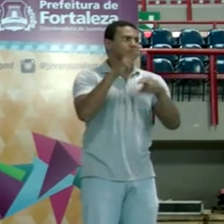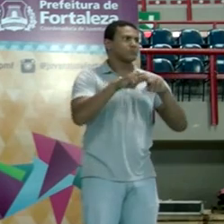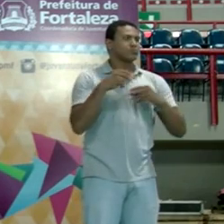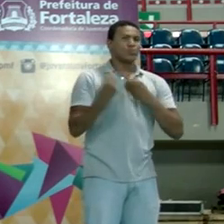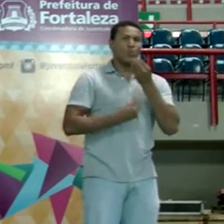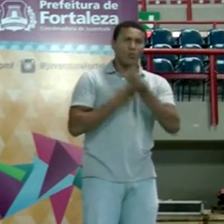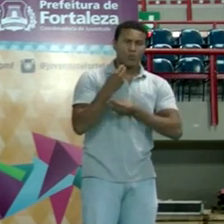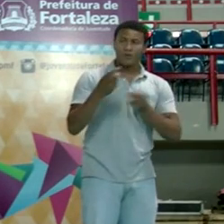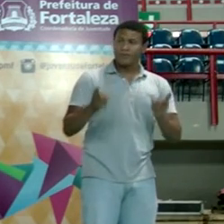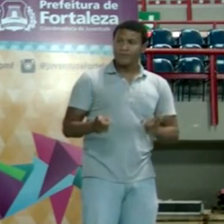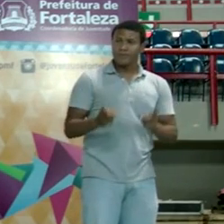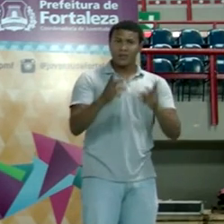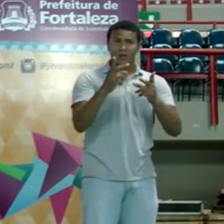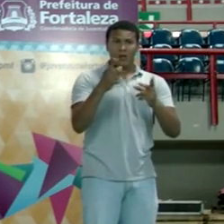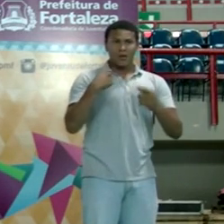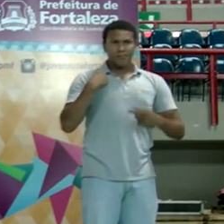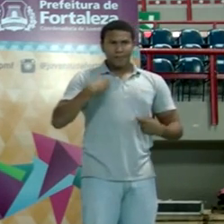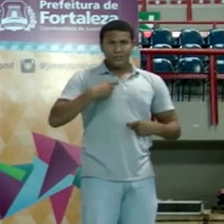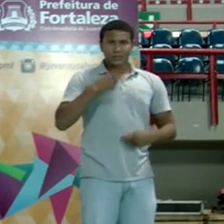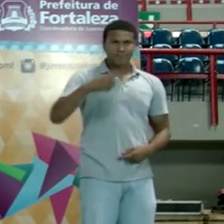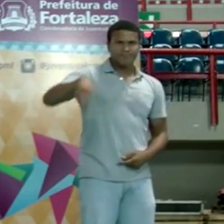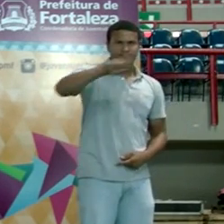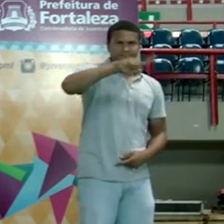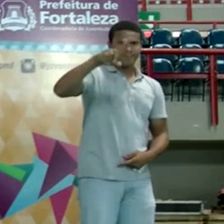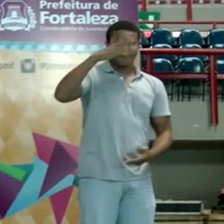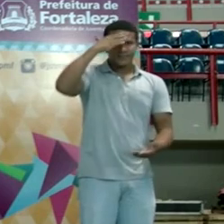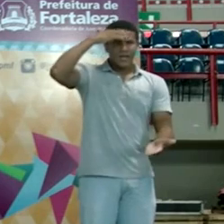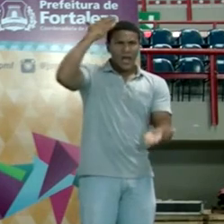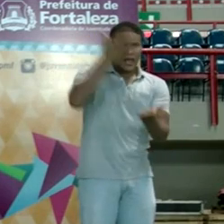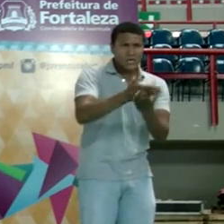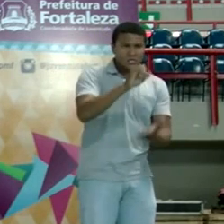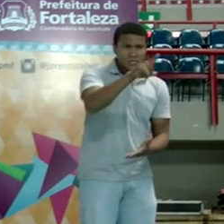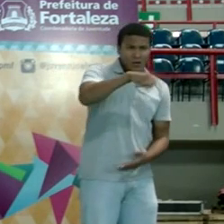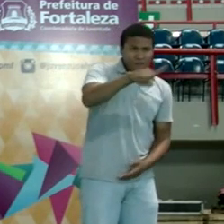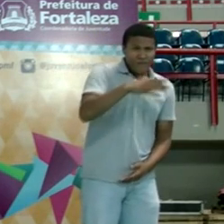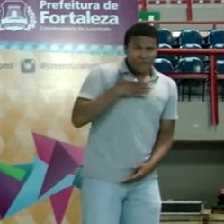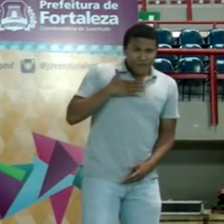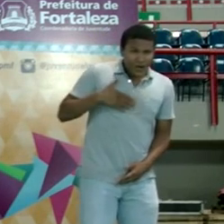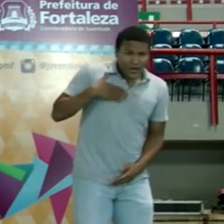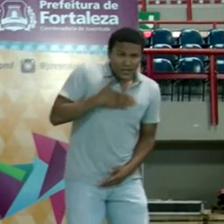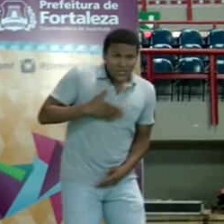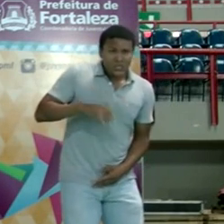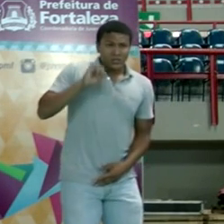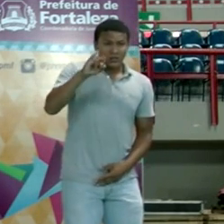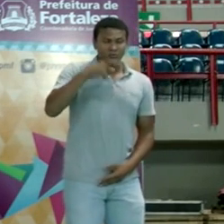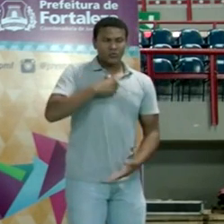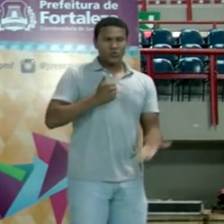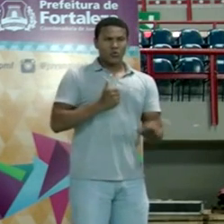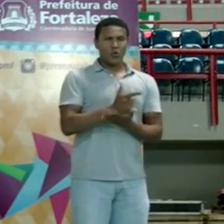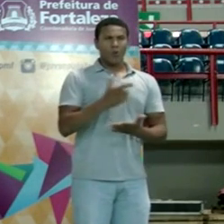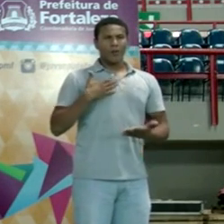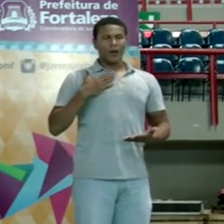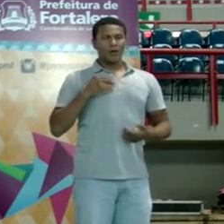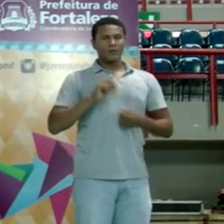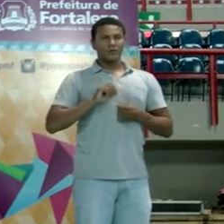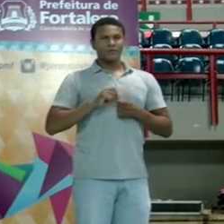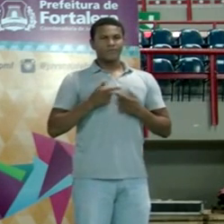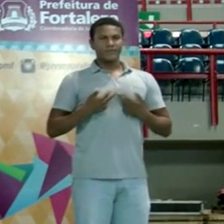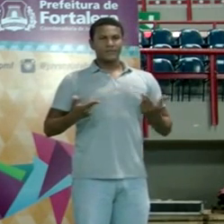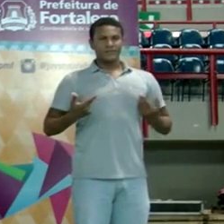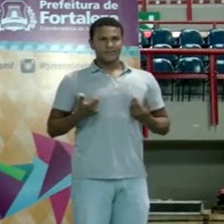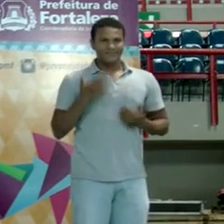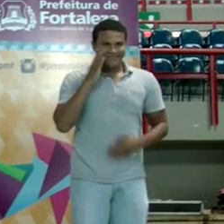fazer com que você acredite que você só vai ser feliz se você comprar o produto que eu tenho para